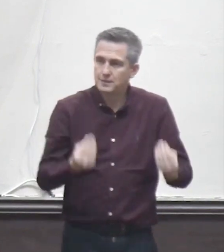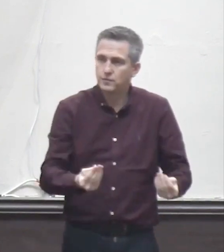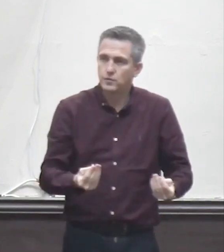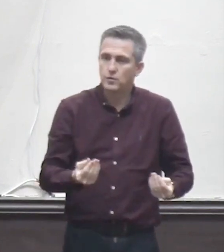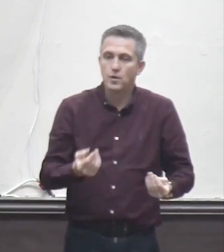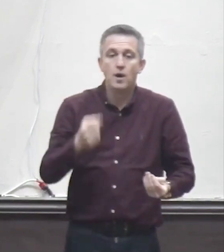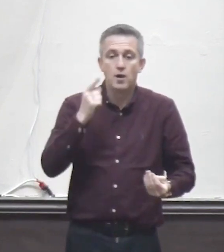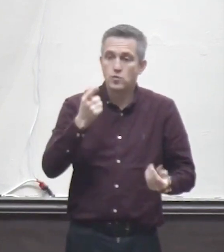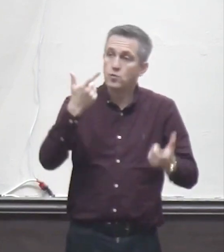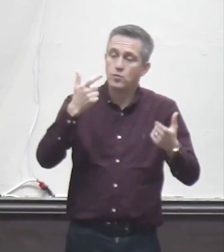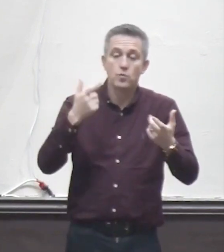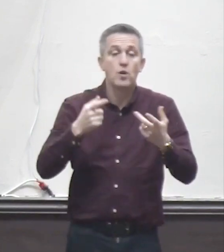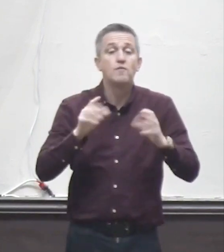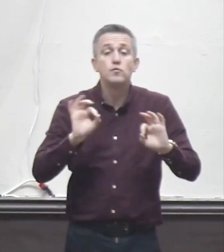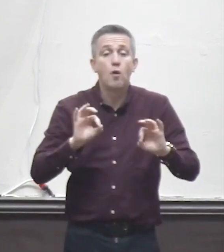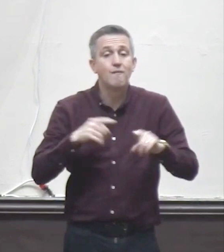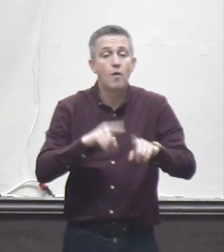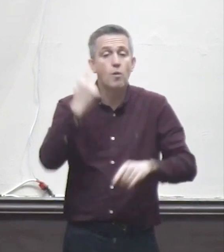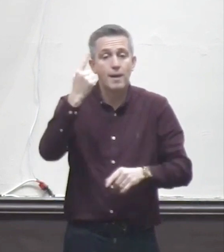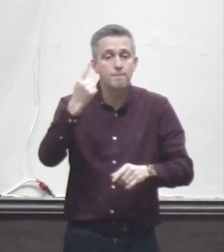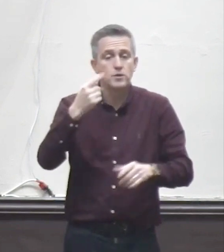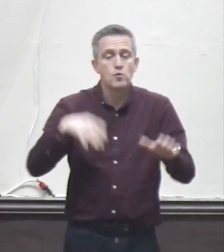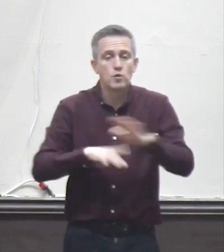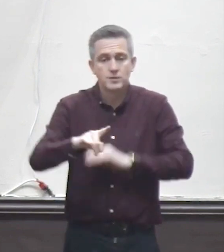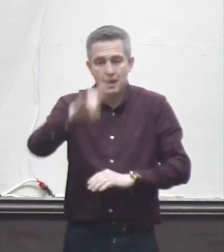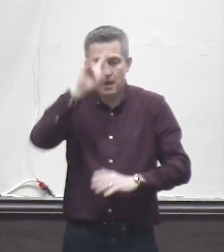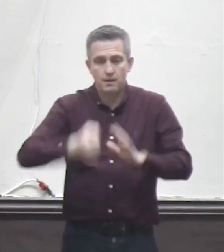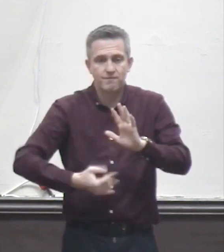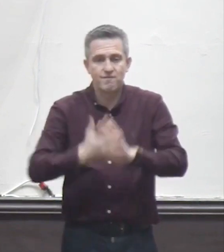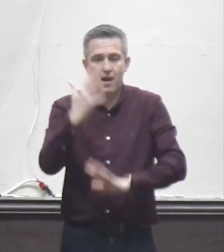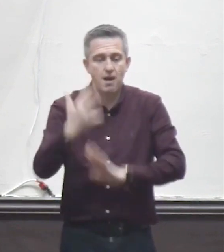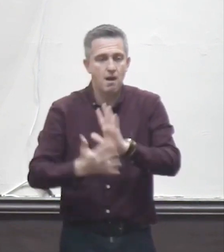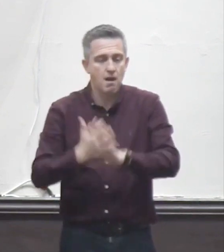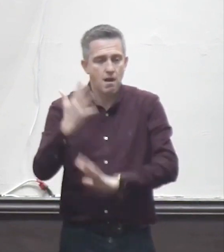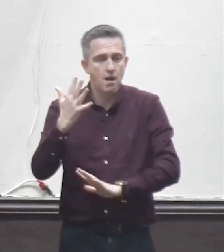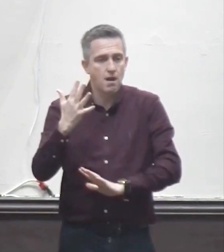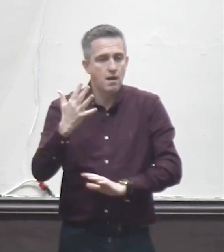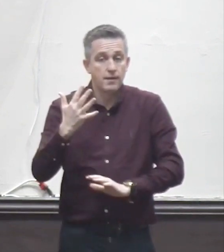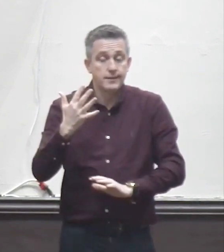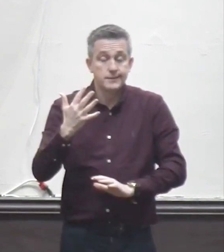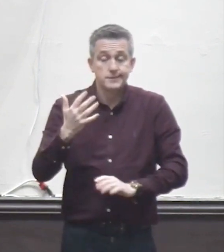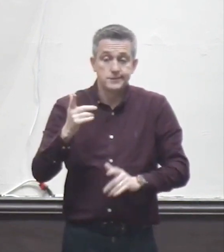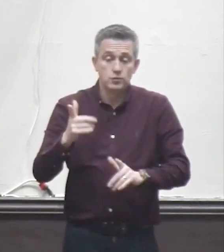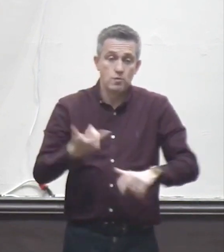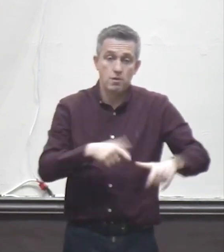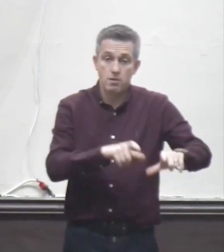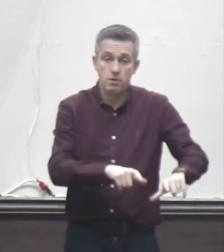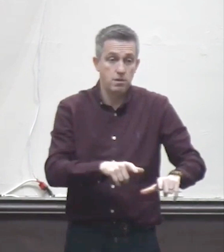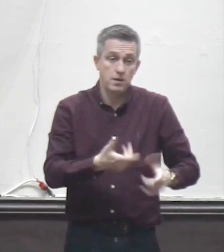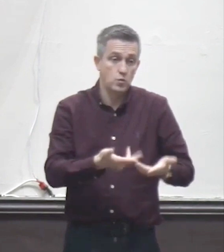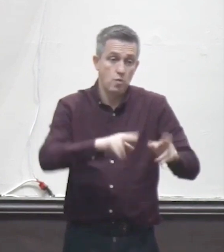abode is in the hellfire, وَمَا لِلظَّالِمِينَ مِنْ أَنصَارِ, and these transgressors, Allah will have them no